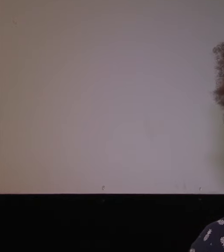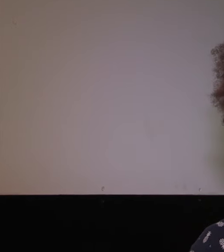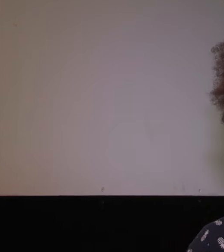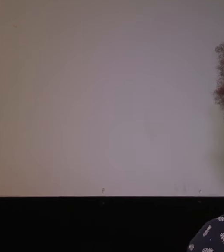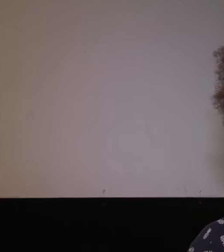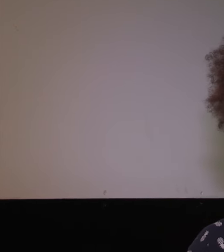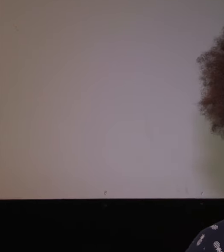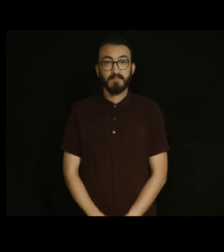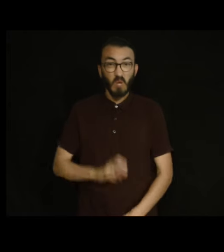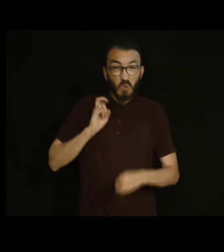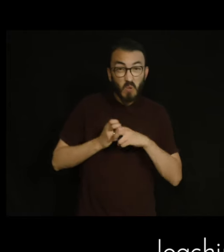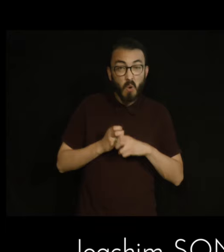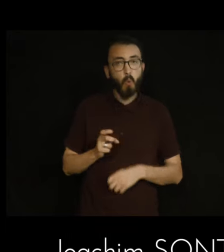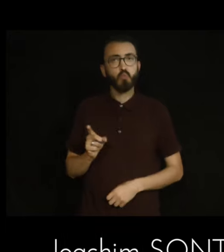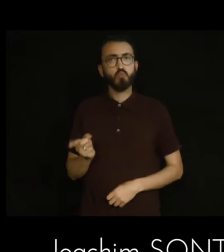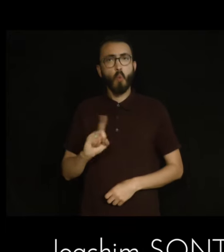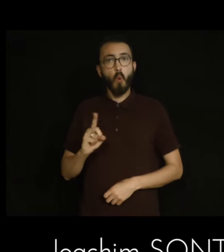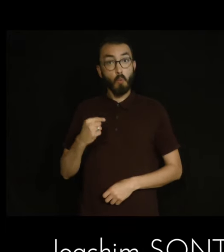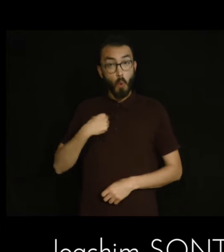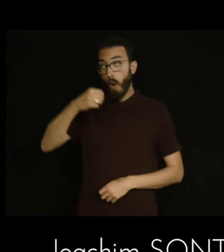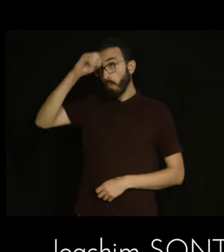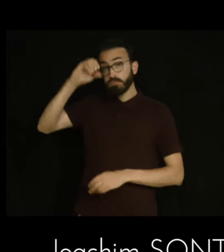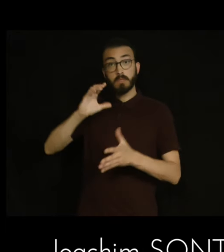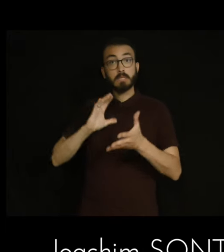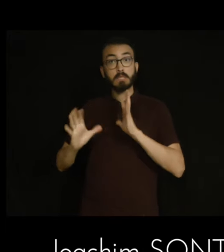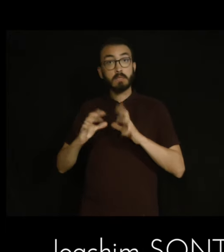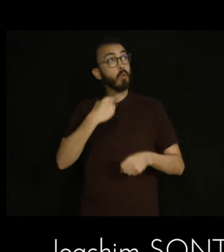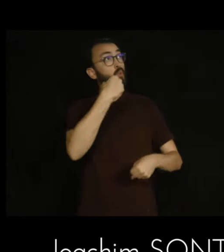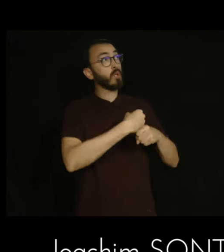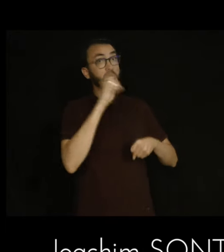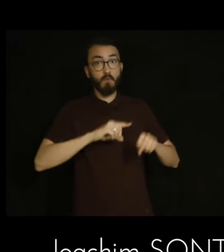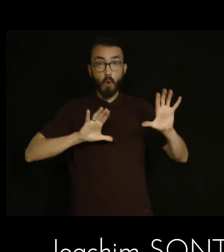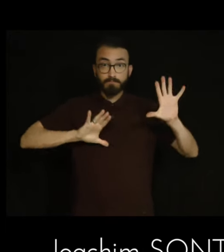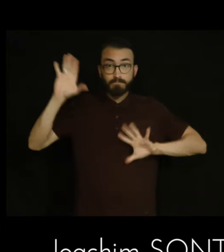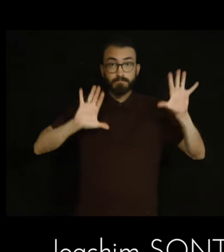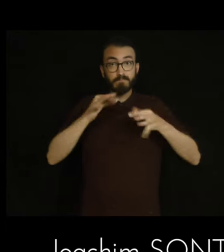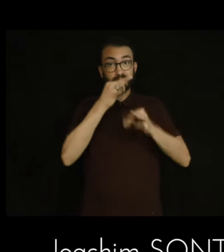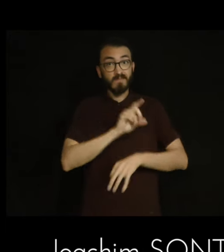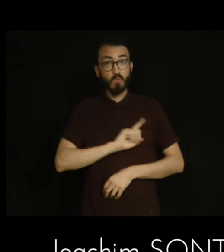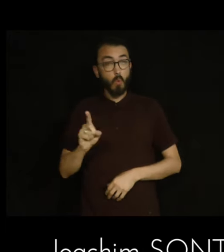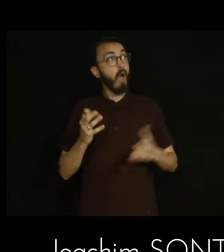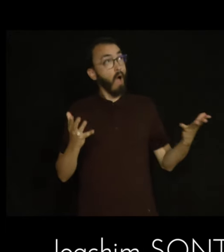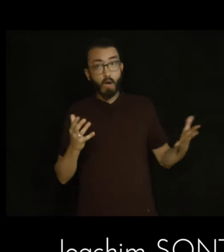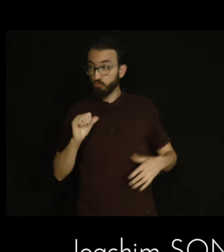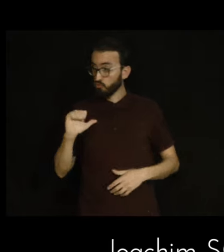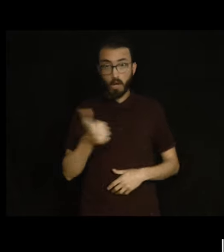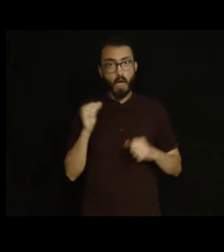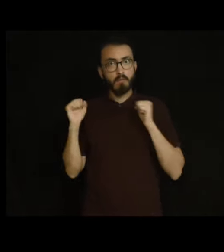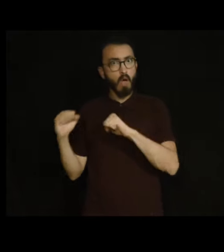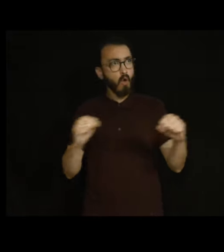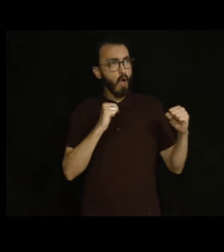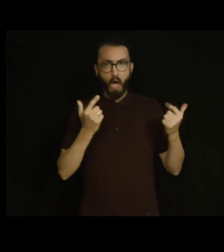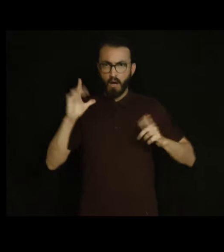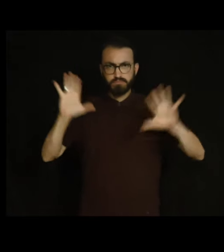C'est pas si dur. Moi, je connais rien à la langue des signes, mais en fait, une fois qu'on est d'accord de chacun